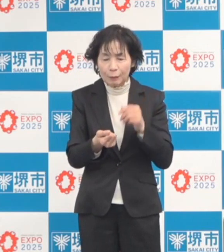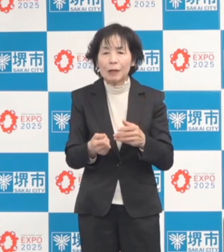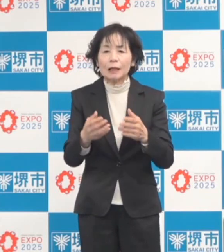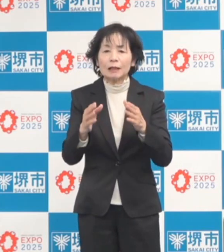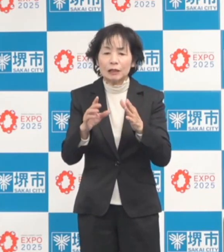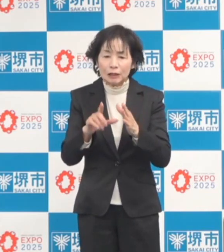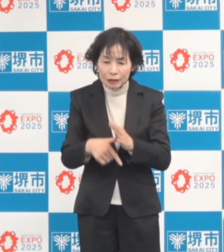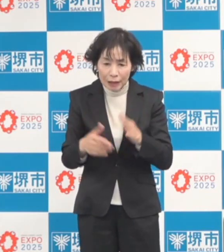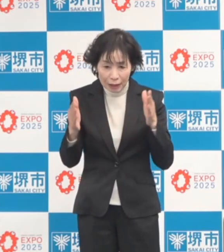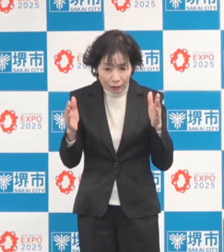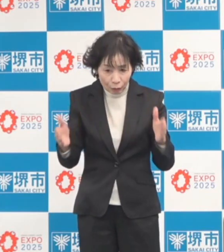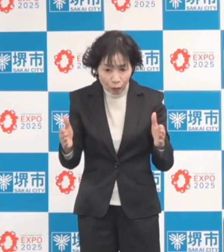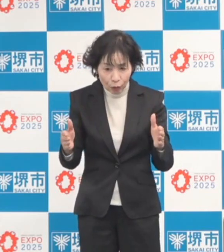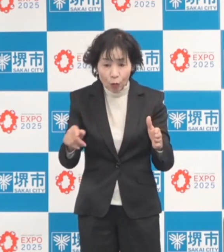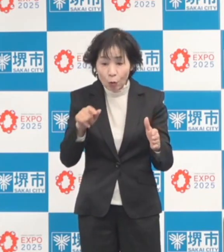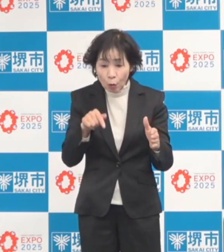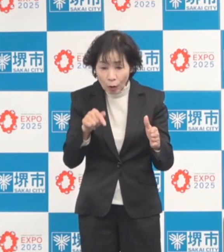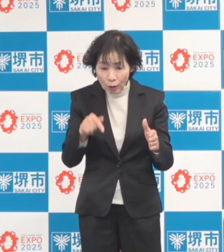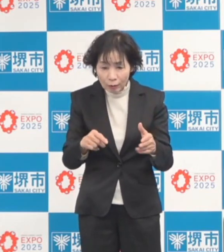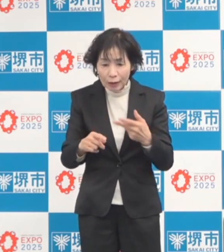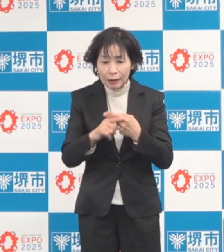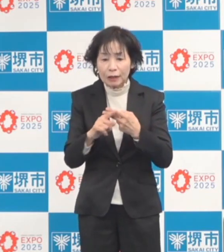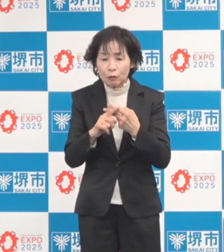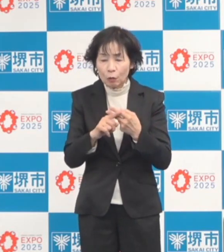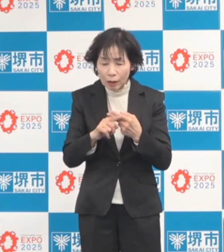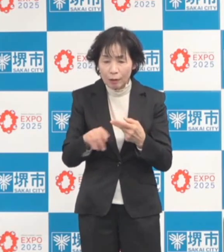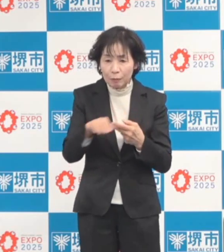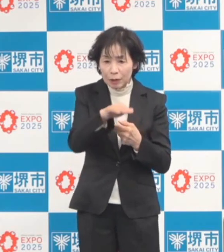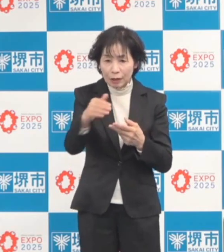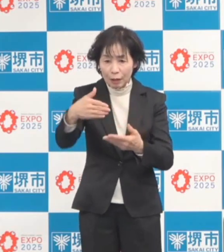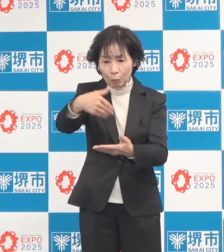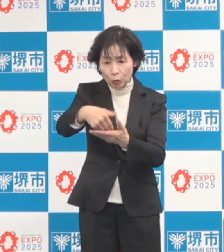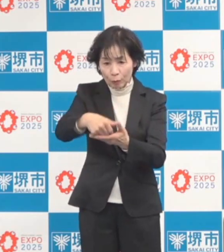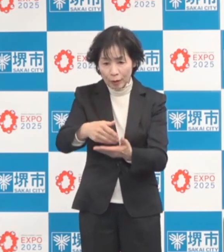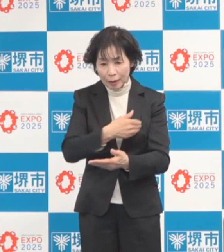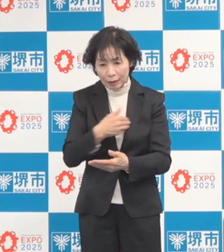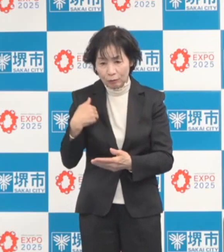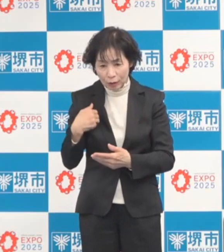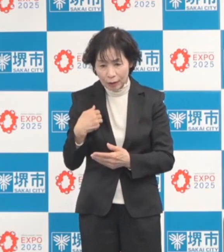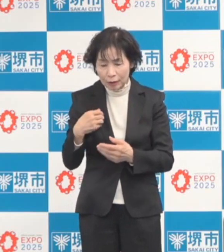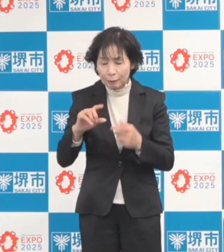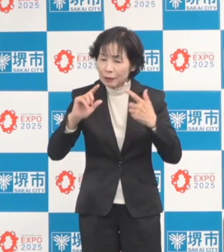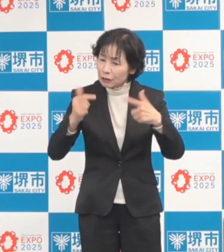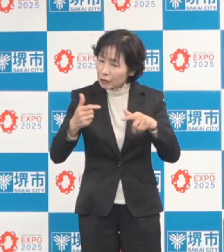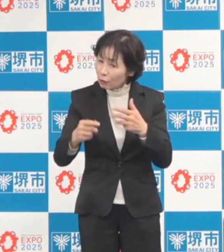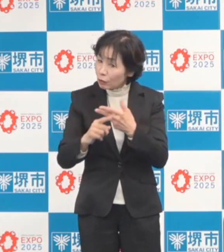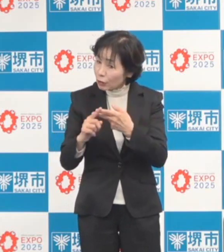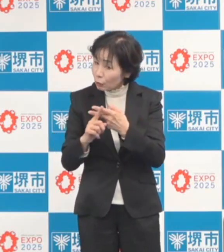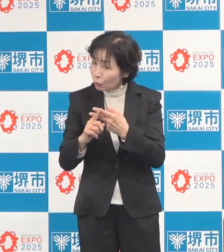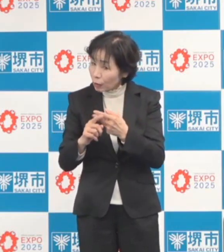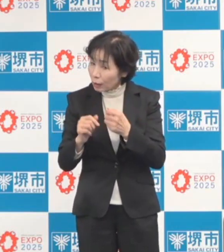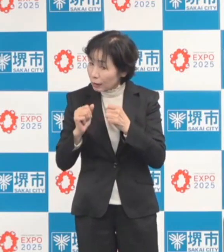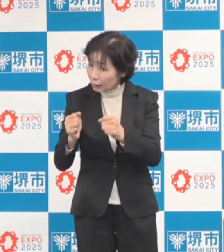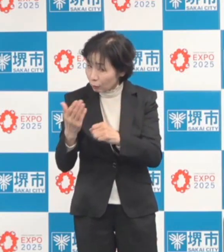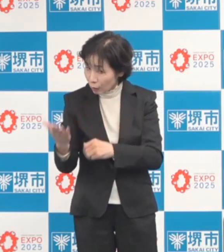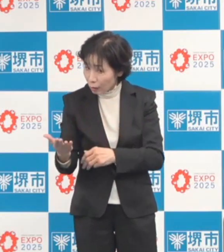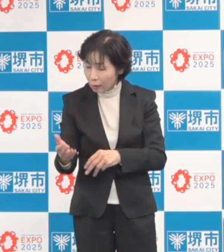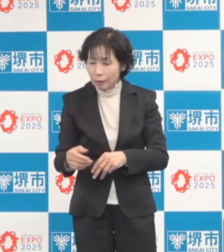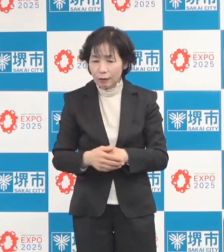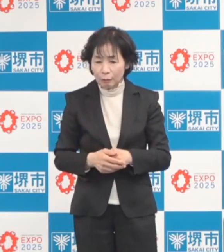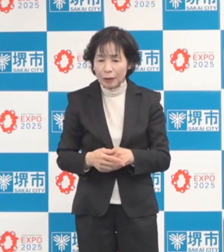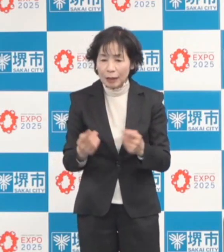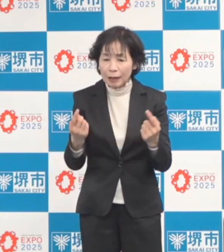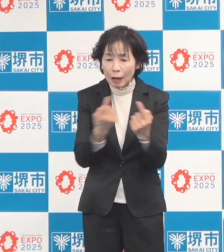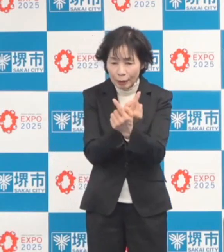れまでの機能がそのまま求められるのかどうか、もしくは違う機能で転用する、もしくは切り替